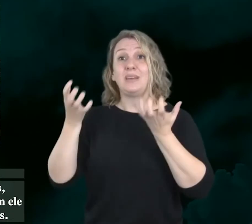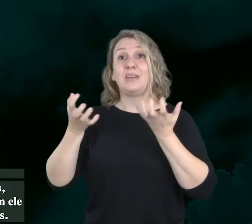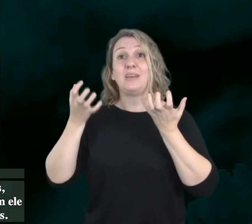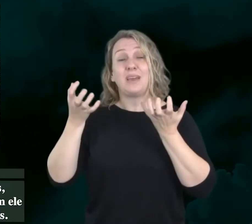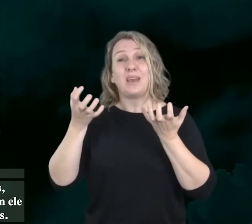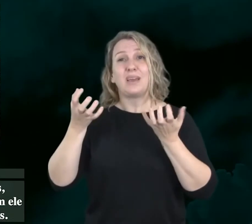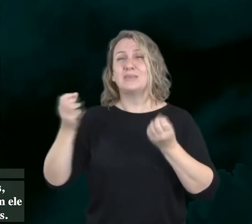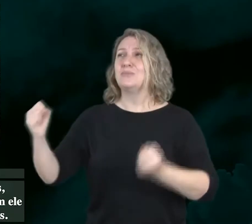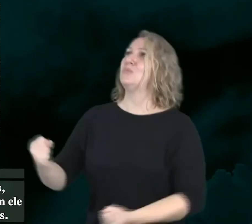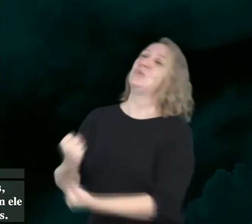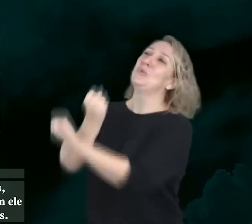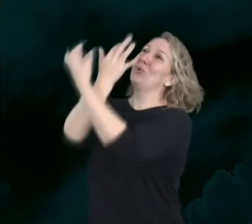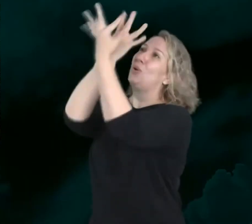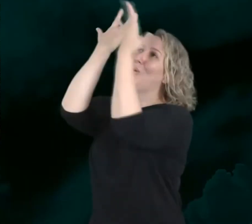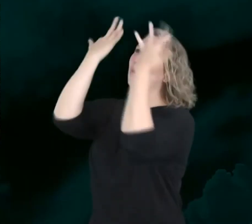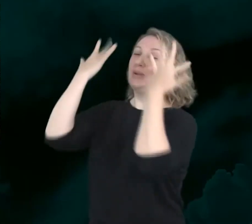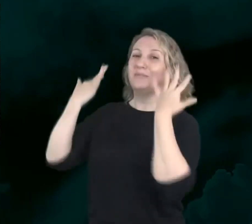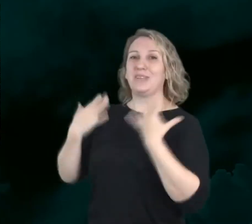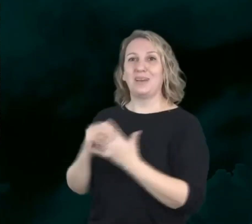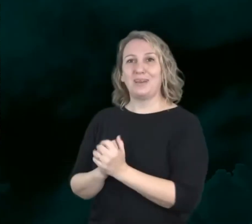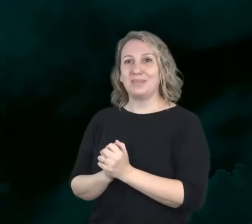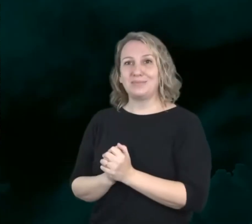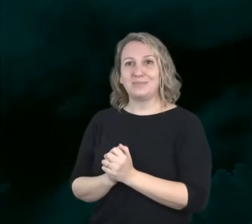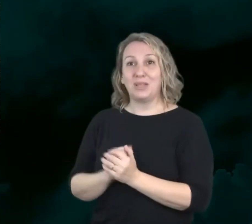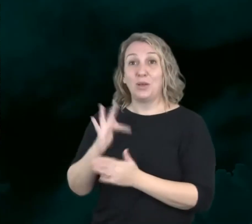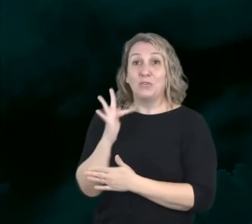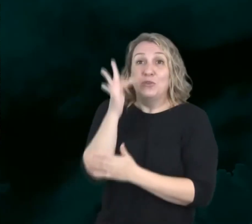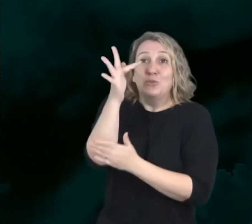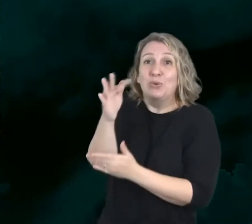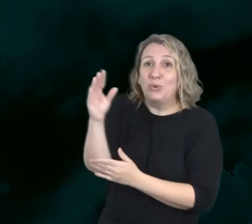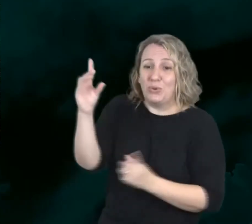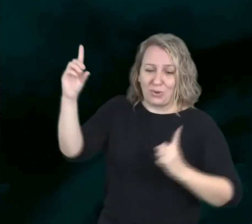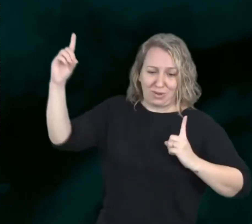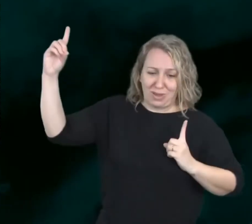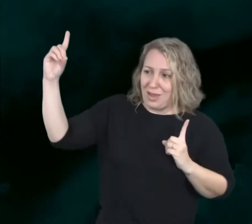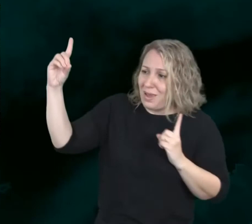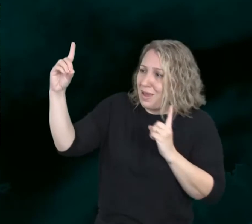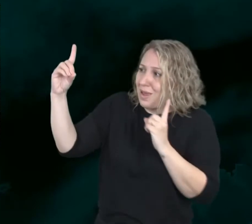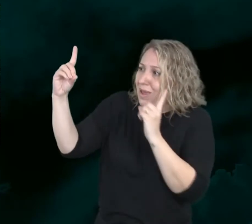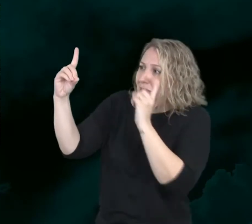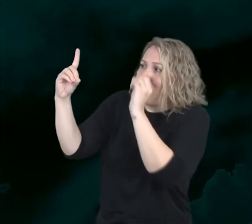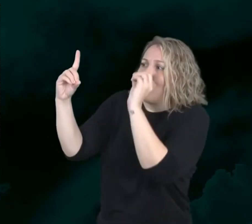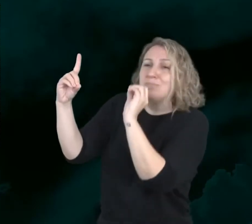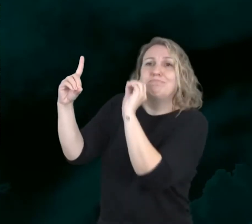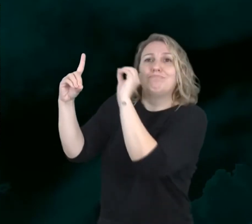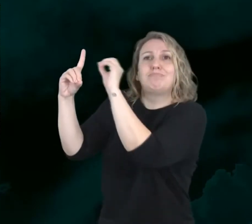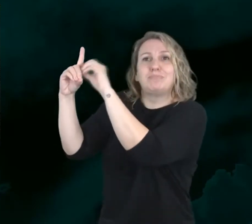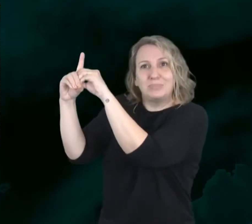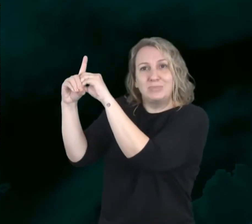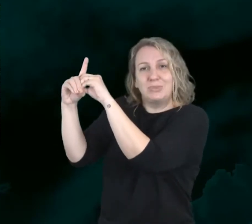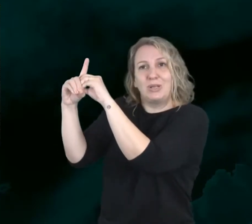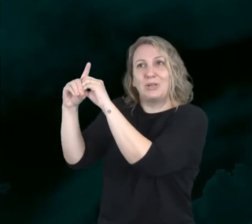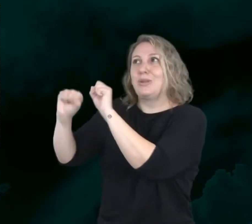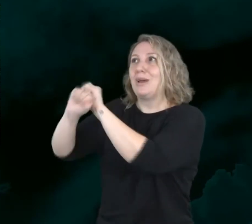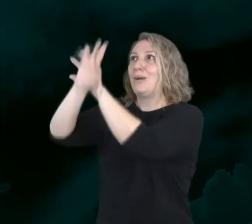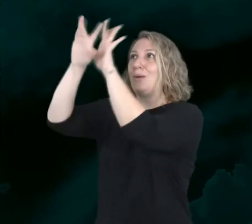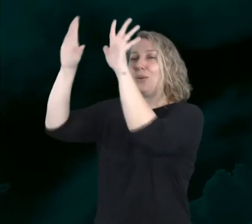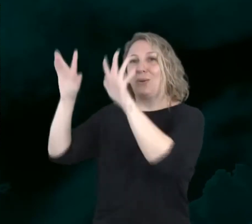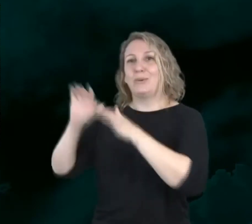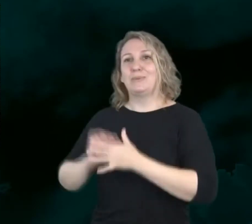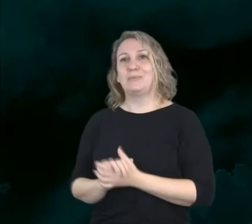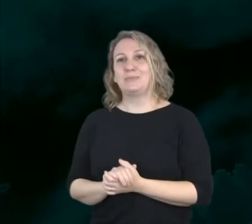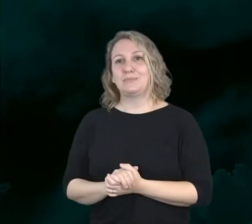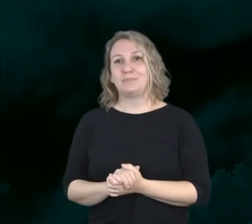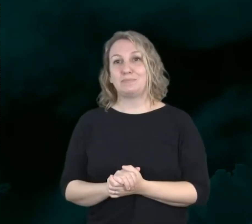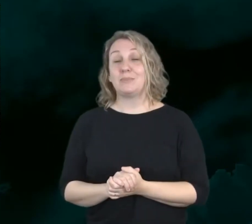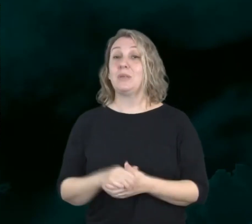receber totalmente para dentro de si, dentro da sua glória. Mas para isso, nós precisamos, queridos irmãos, crescer,